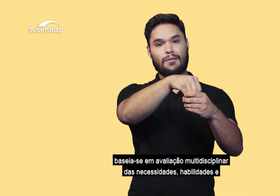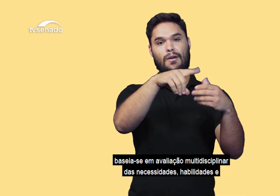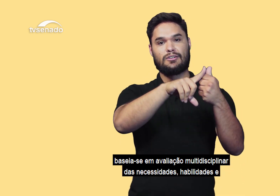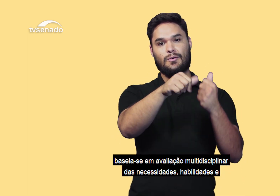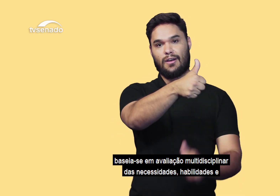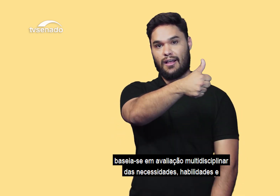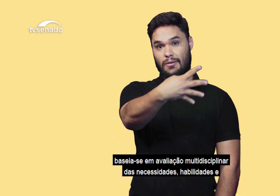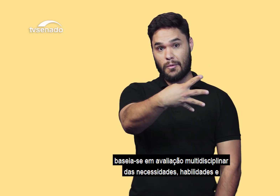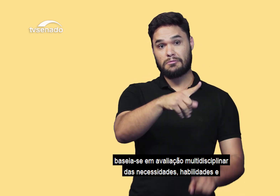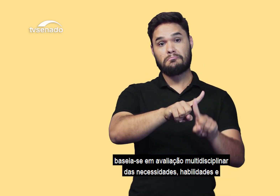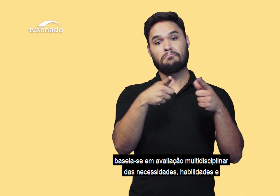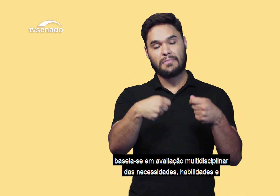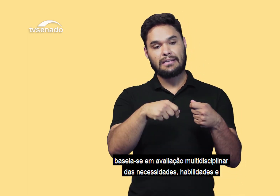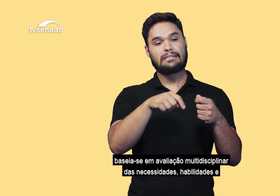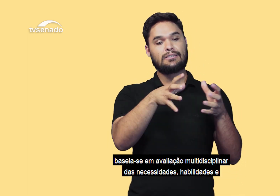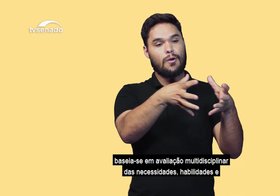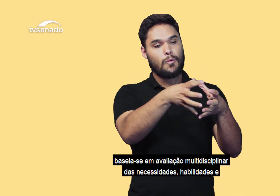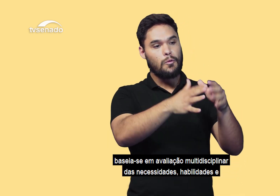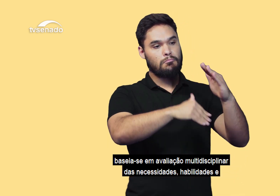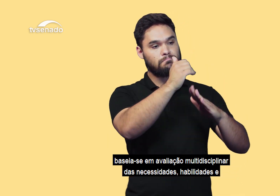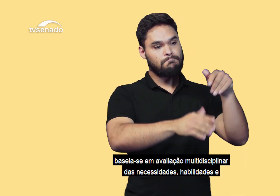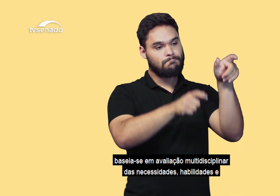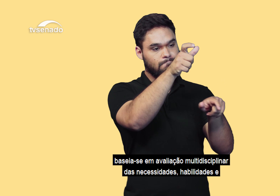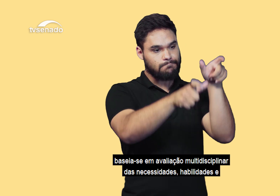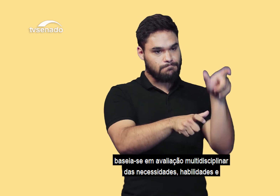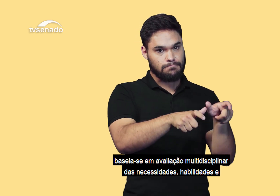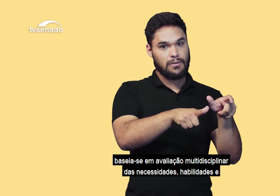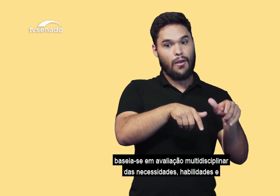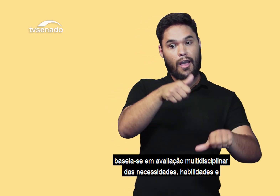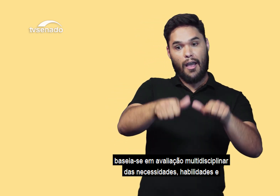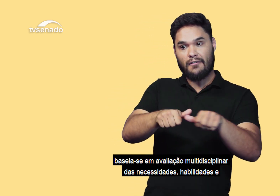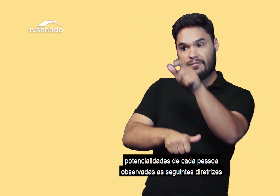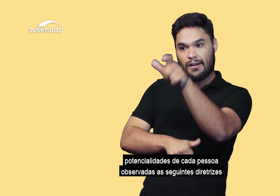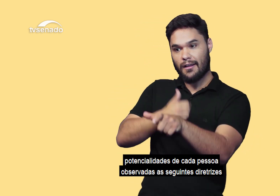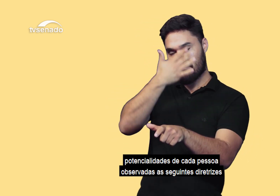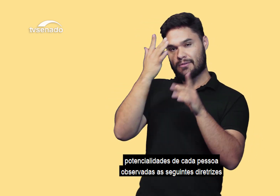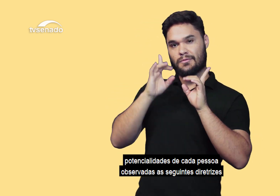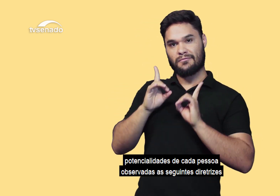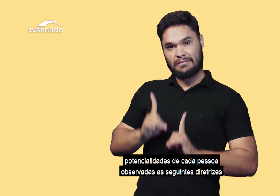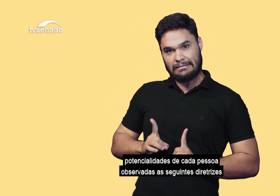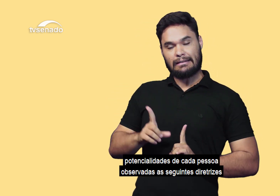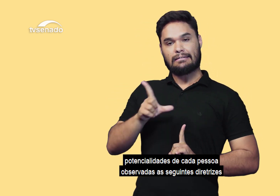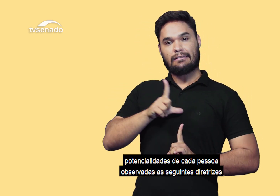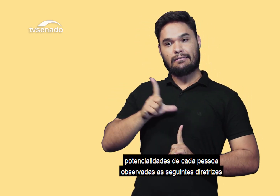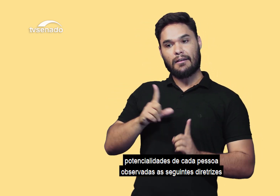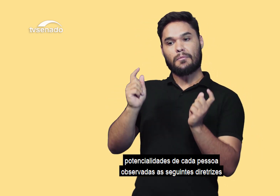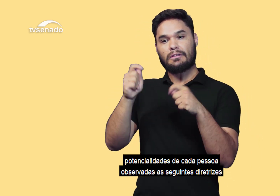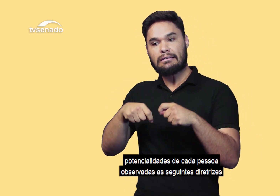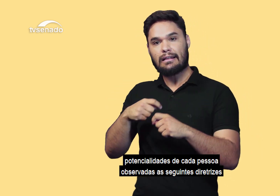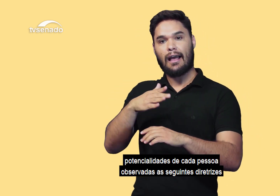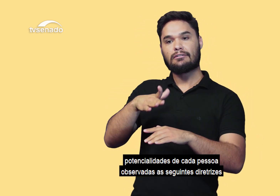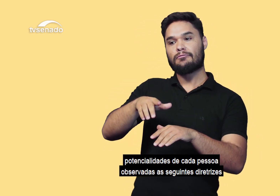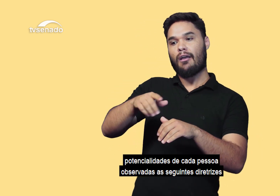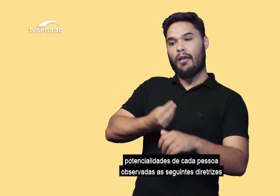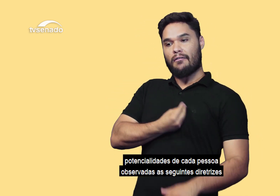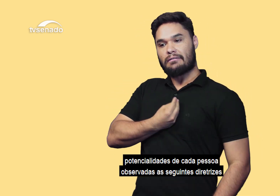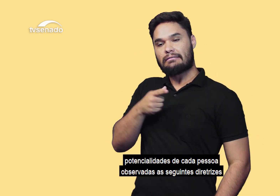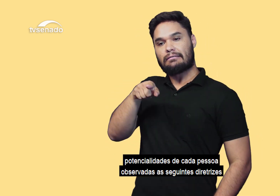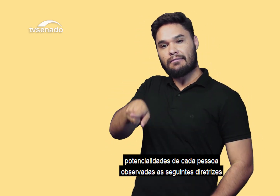avaliação multidisciplinar das necessidades, habilidades e potencialidades de cada pessoa,